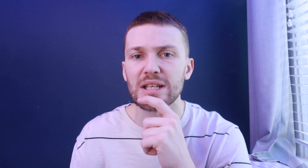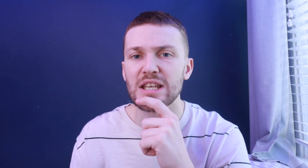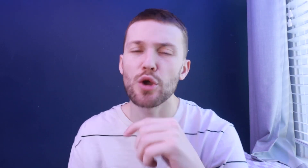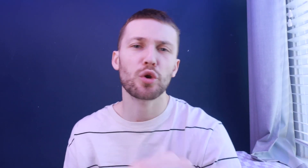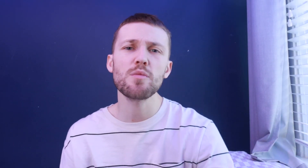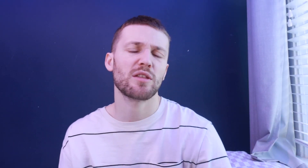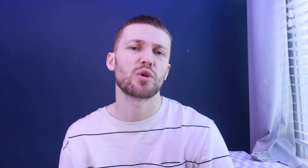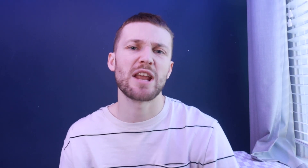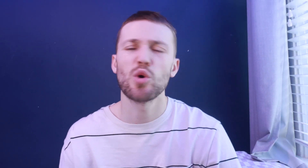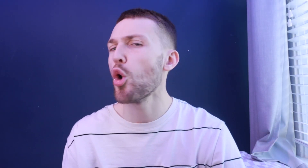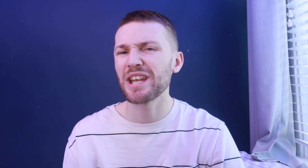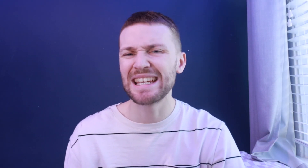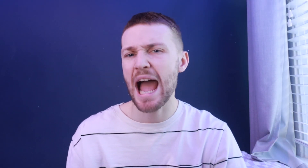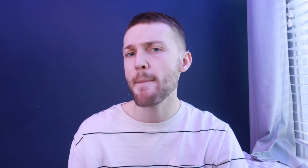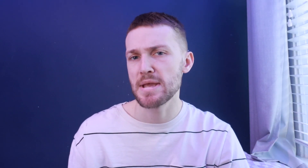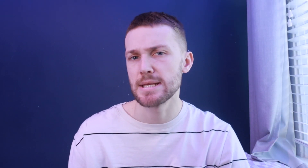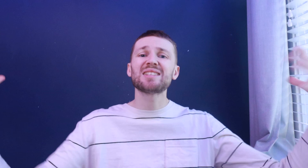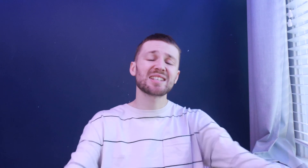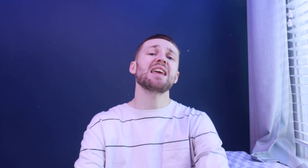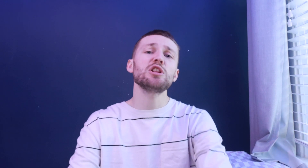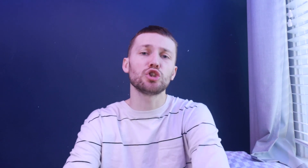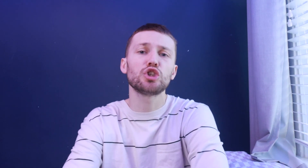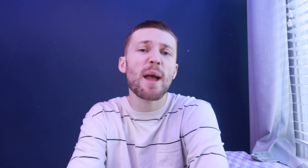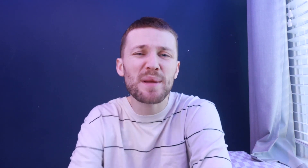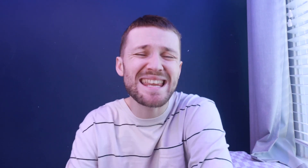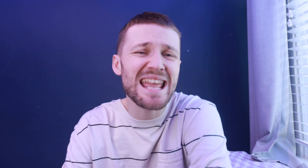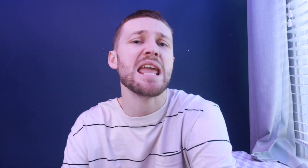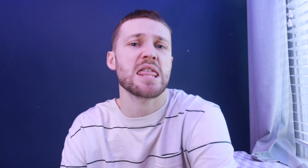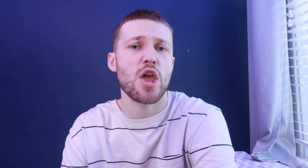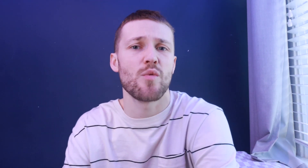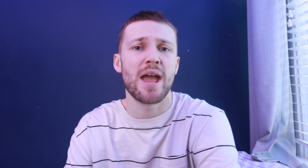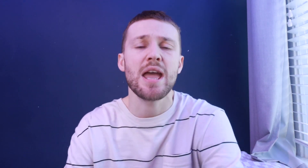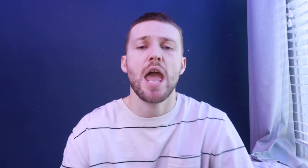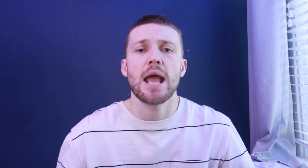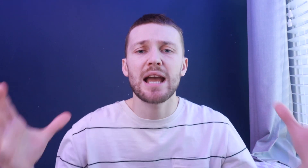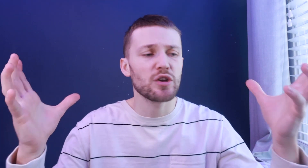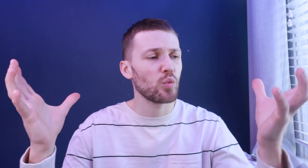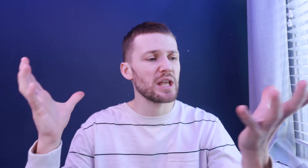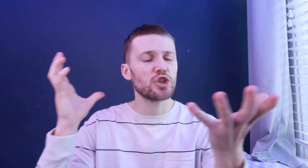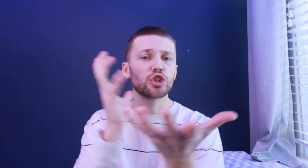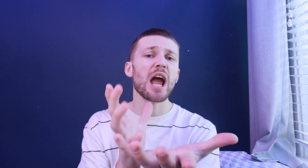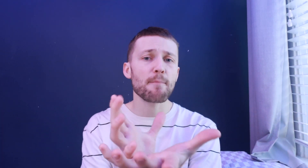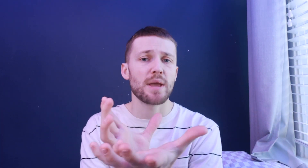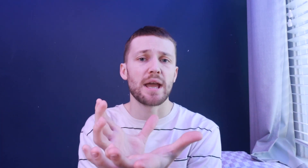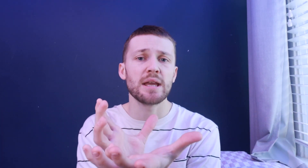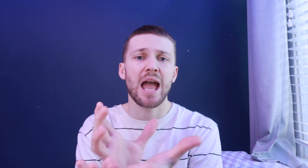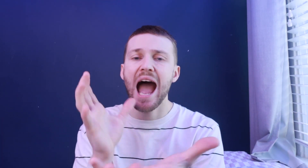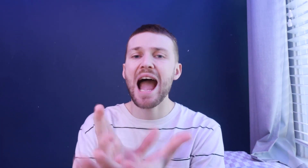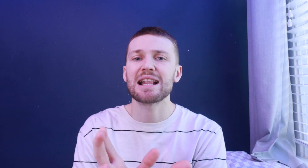dysgu yw rhywbeth o'r enw origami. Sgil Japaniaidd yw e, gan wneud siapiau allan